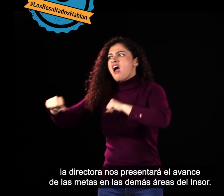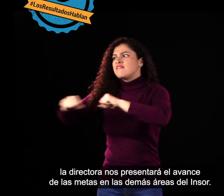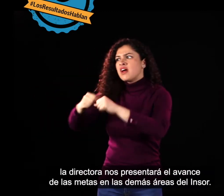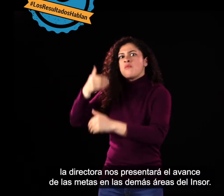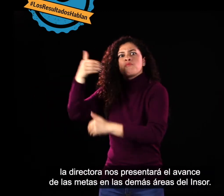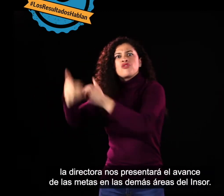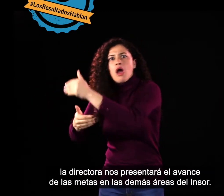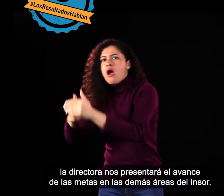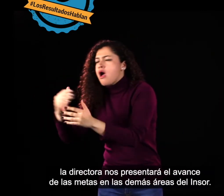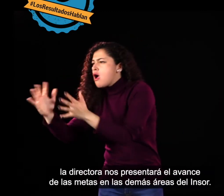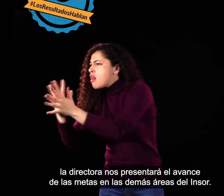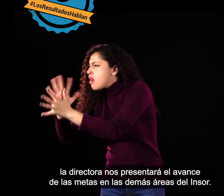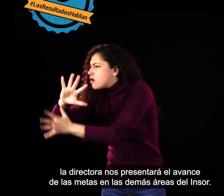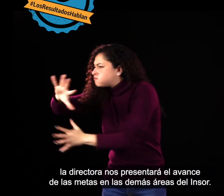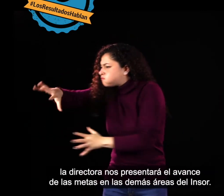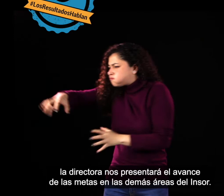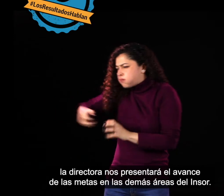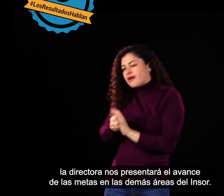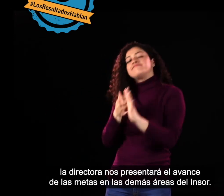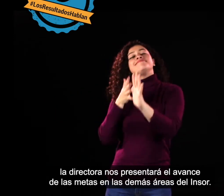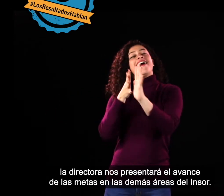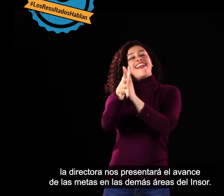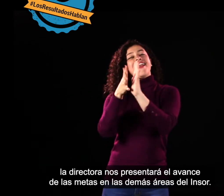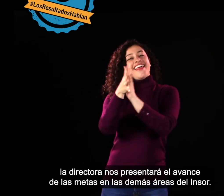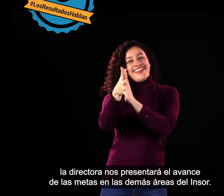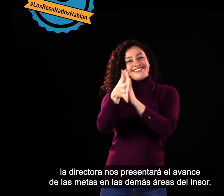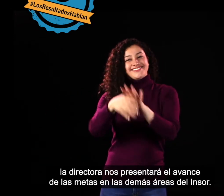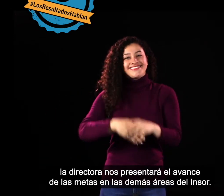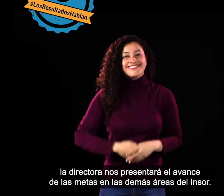presentará el avance de las metas en las demás áreas del INSOR.